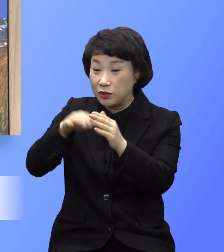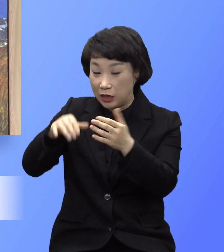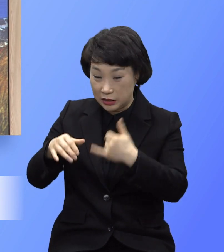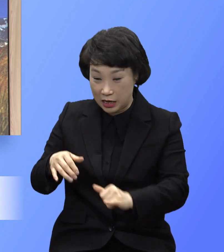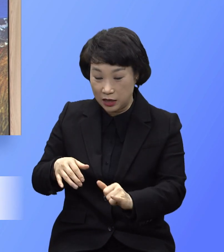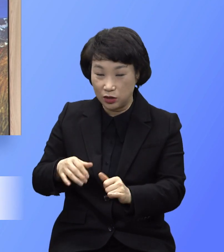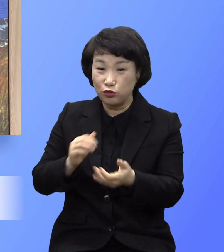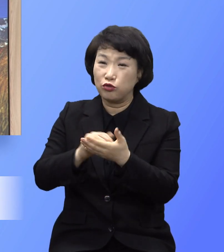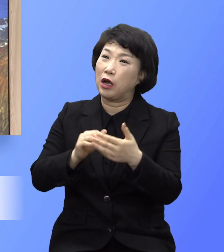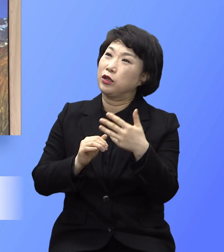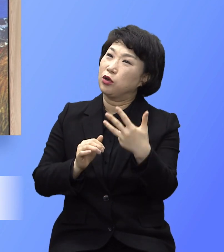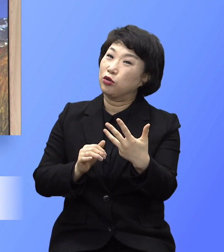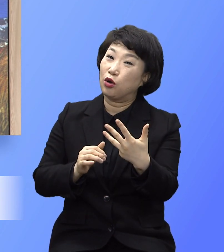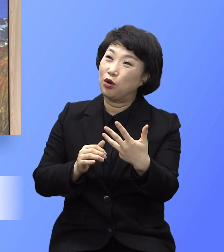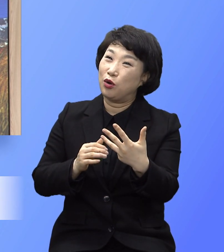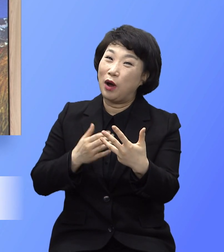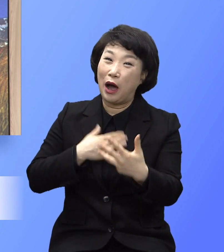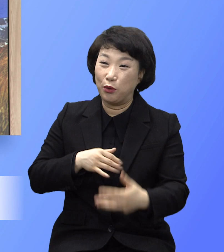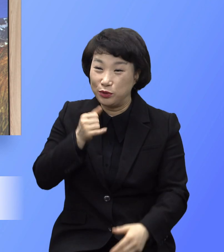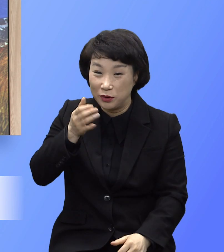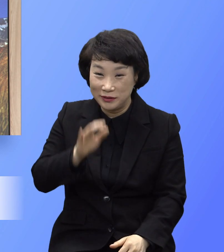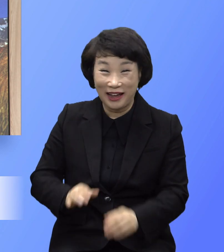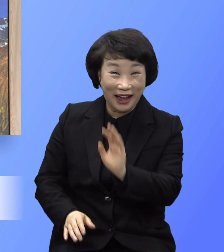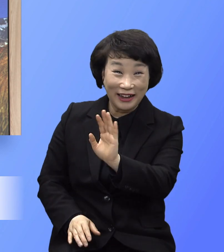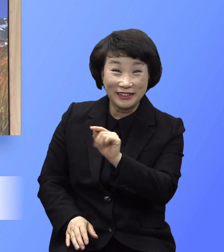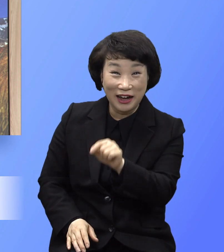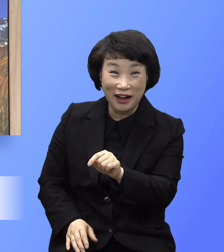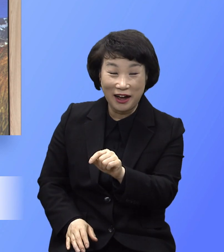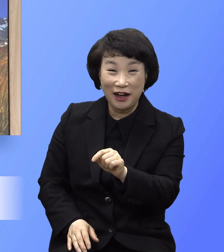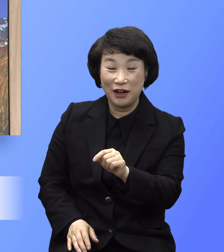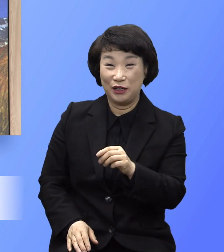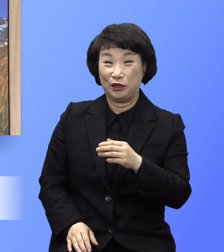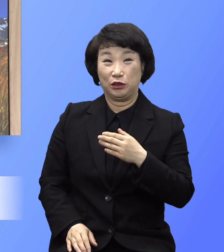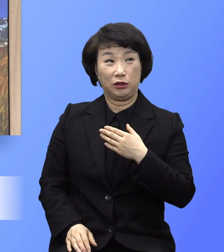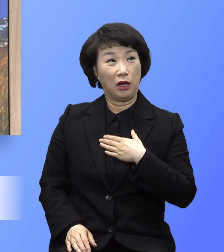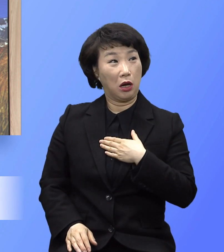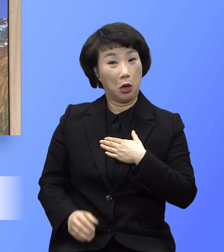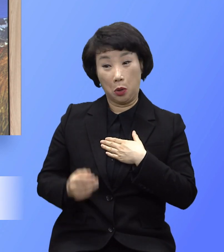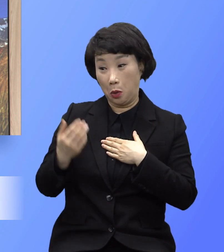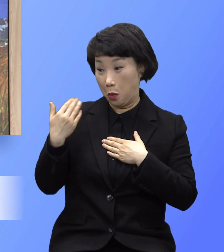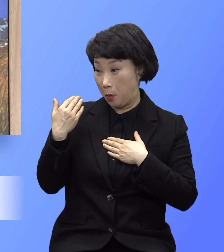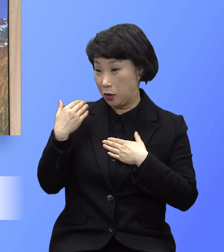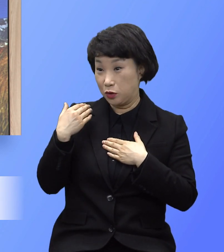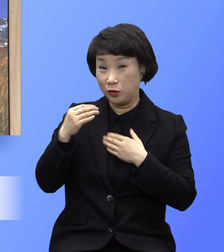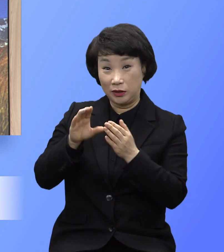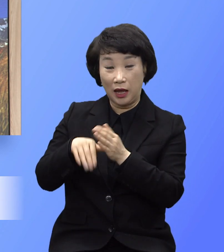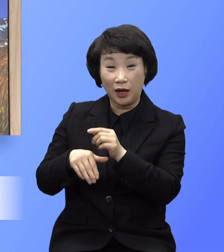자녀가 8명인 줄 알았더니 내가 엊그제